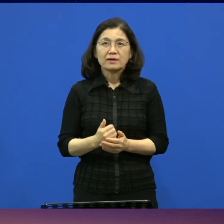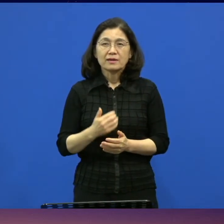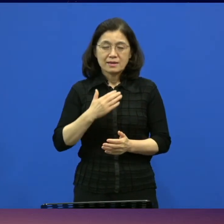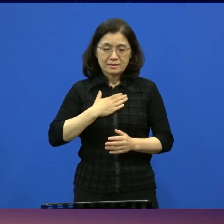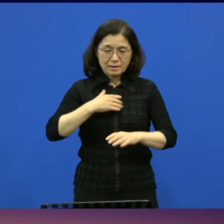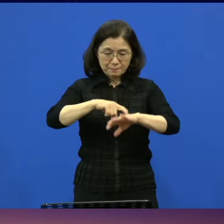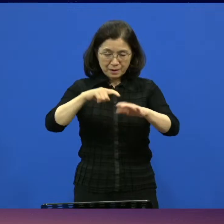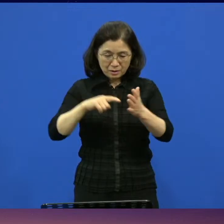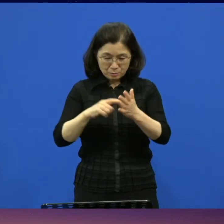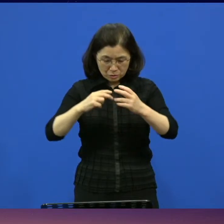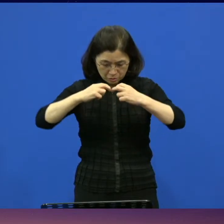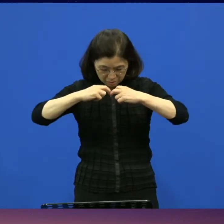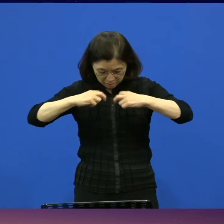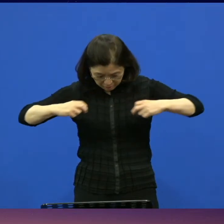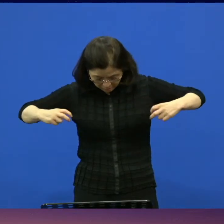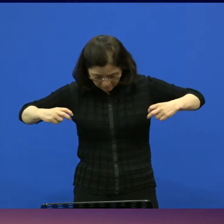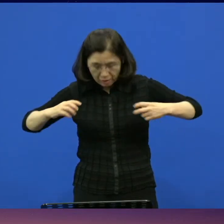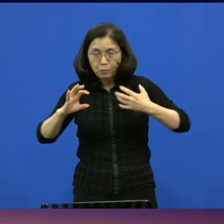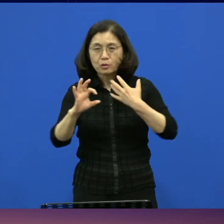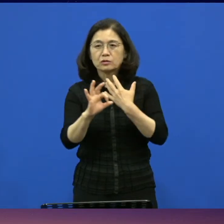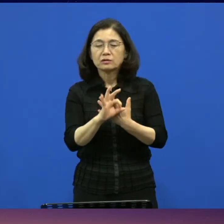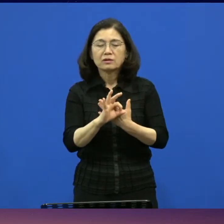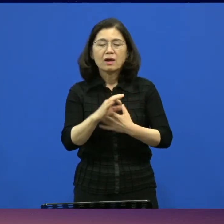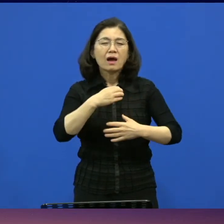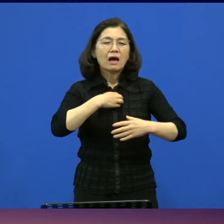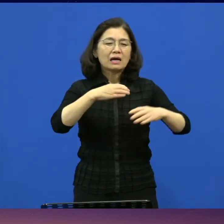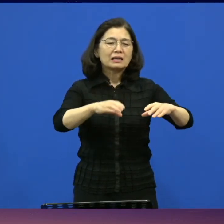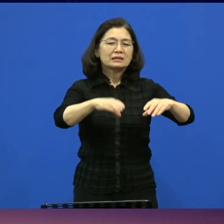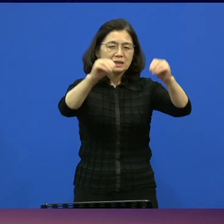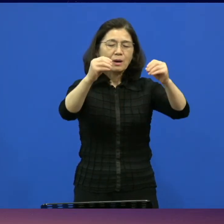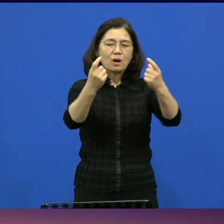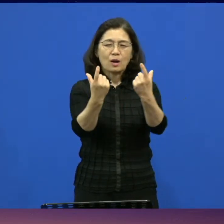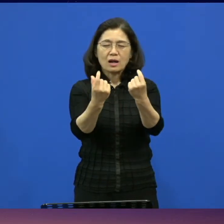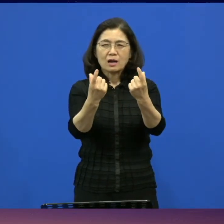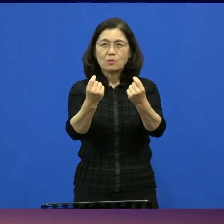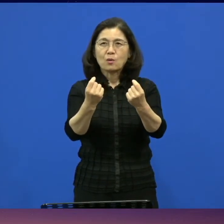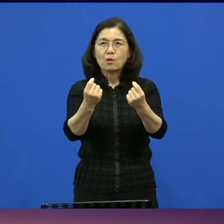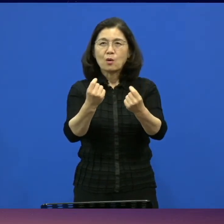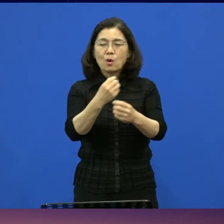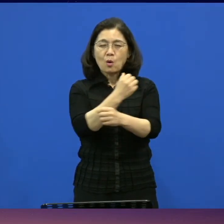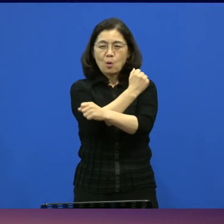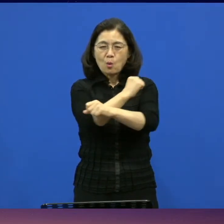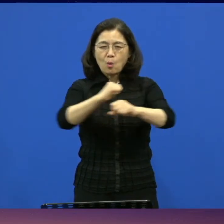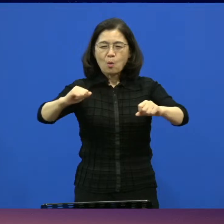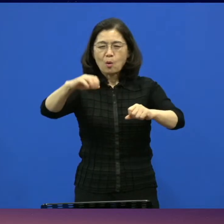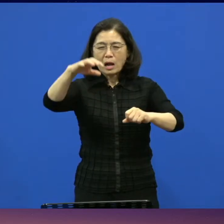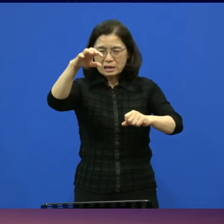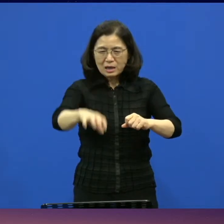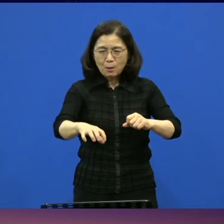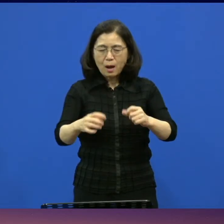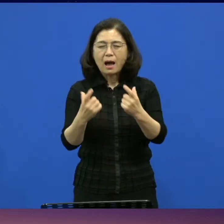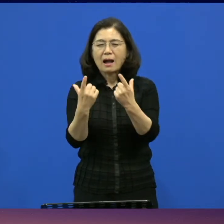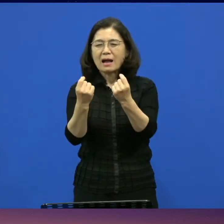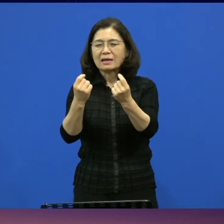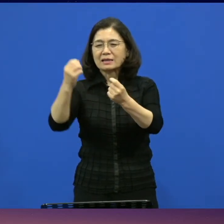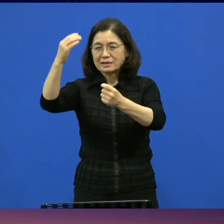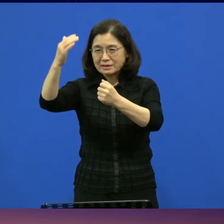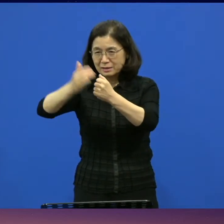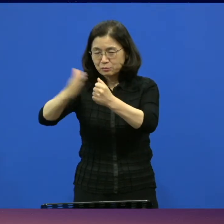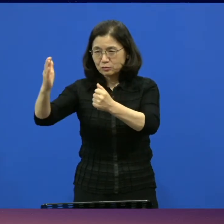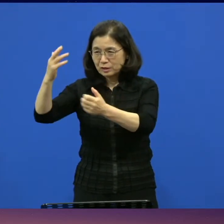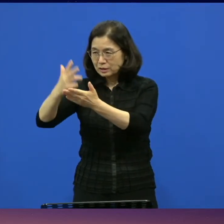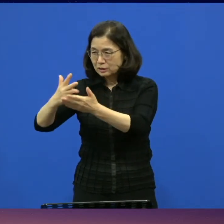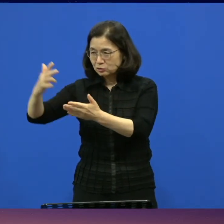사막이에요. 광야예요. 오실 수가 없어. 우리가 사막의 상태. 그래서